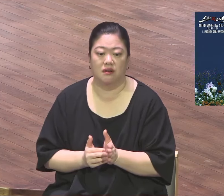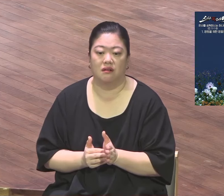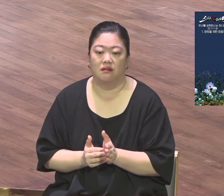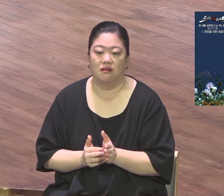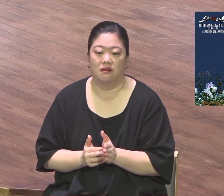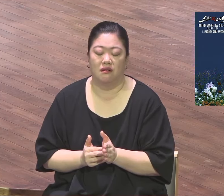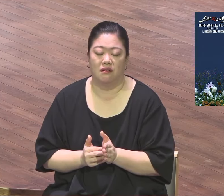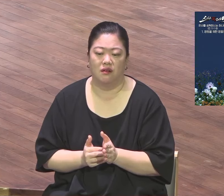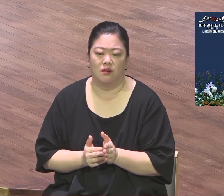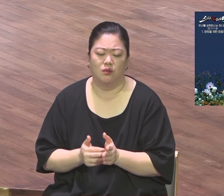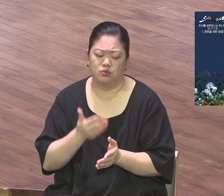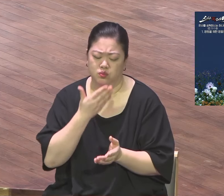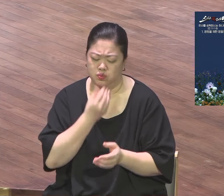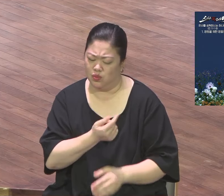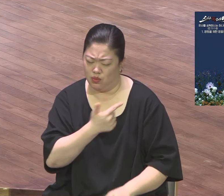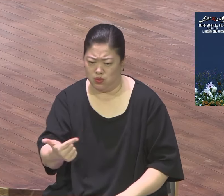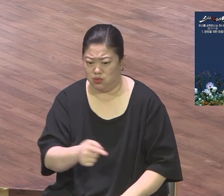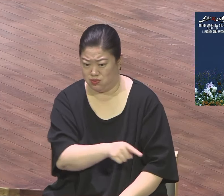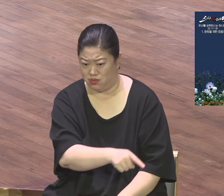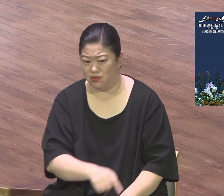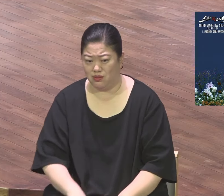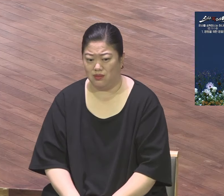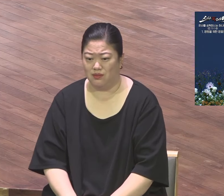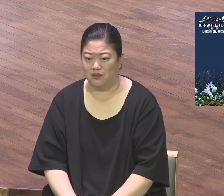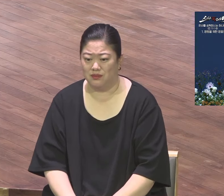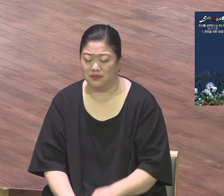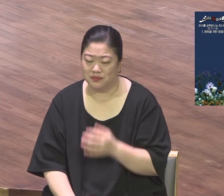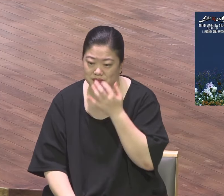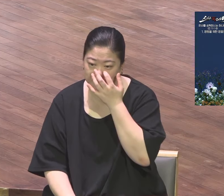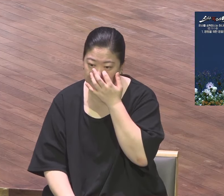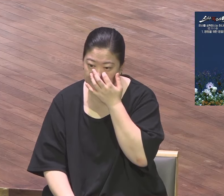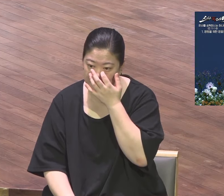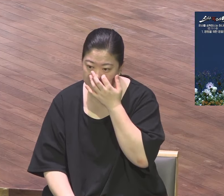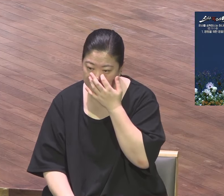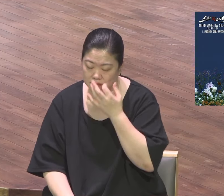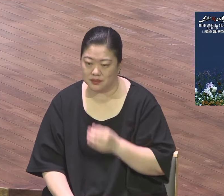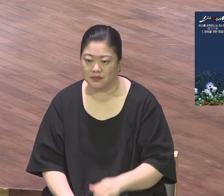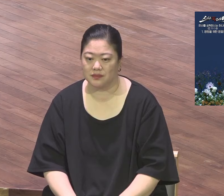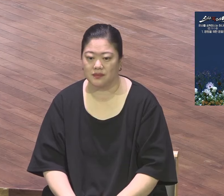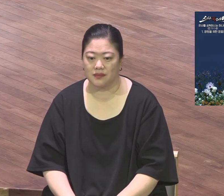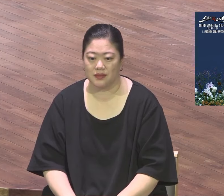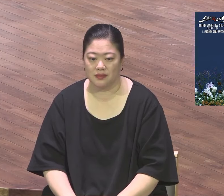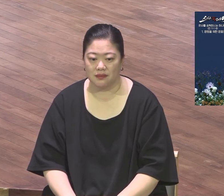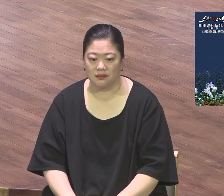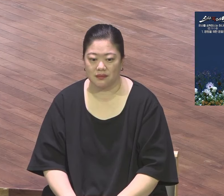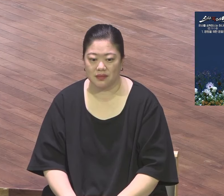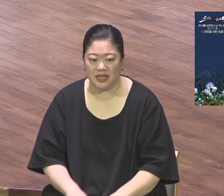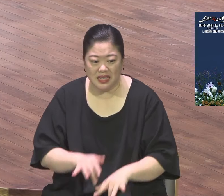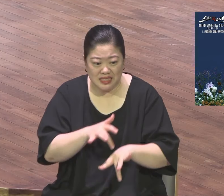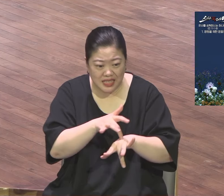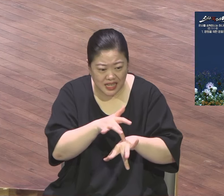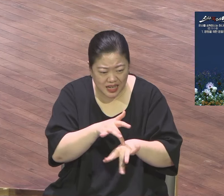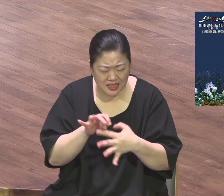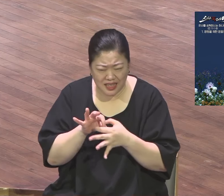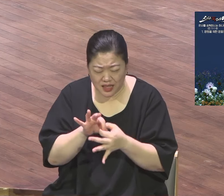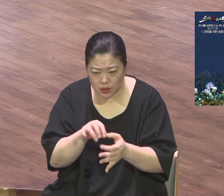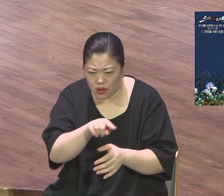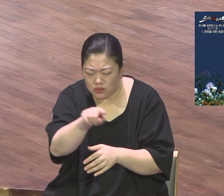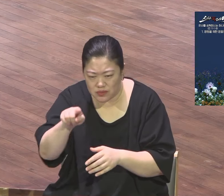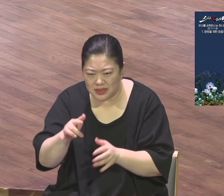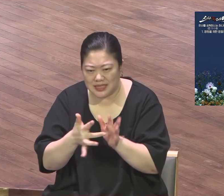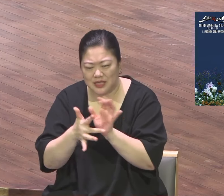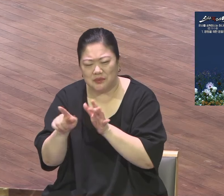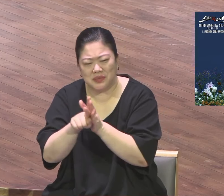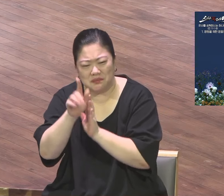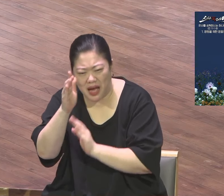축복 받을 수밖에 없다. 아무리 여론이 흔들고 사단이 흔들고 아무리 틀어도